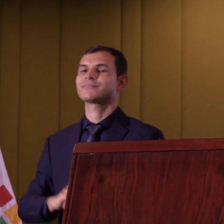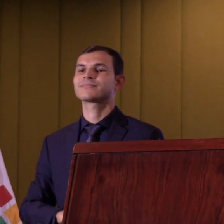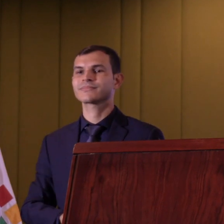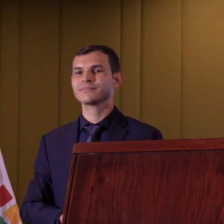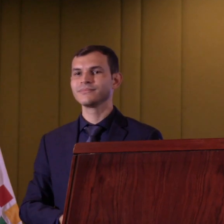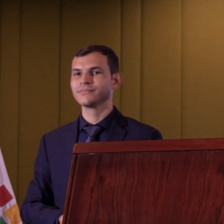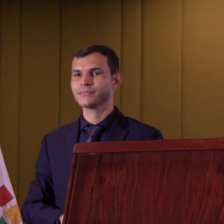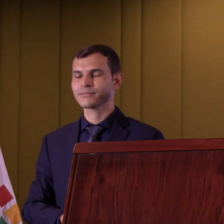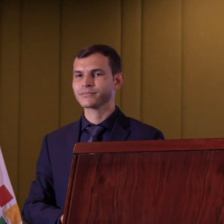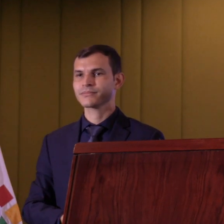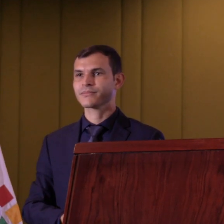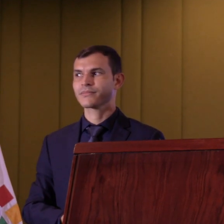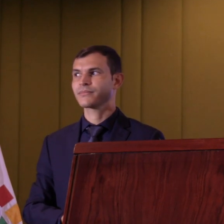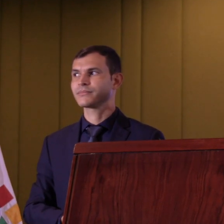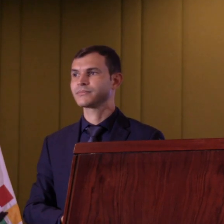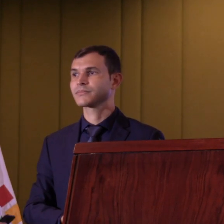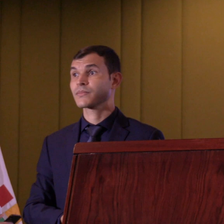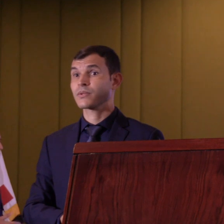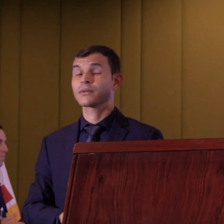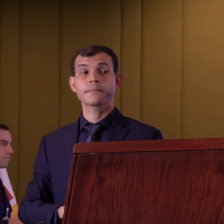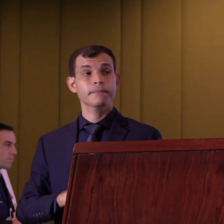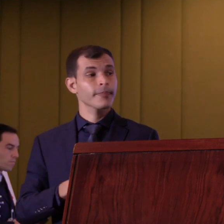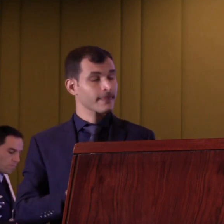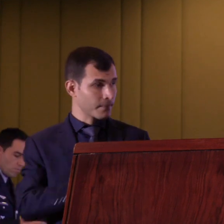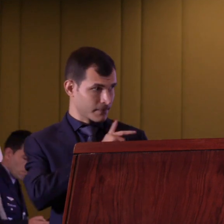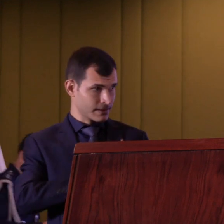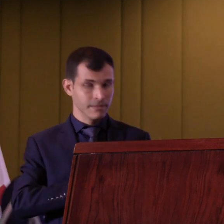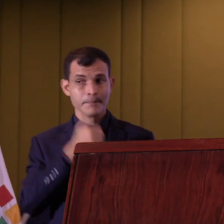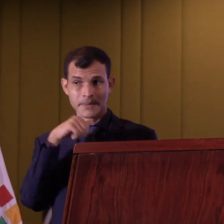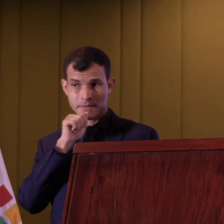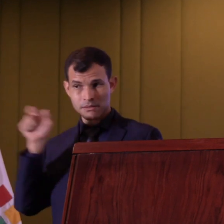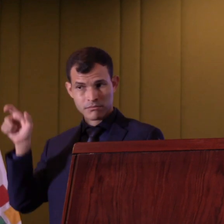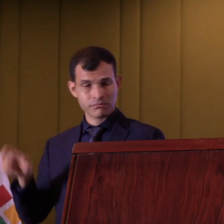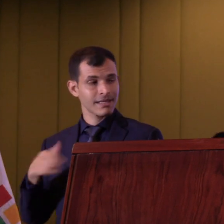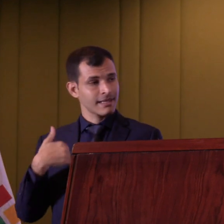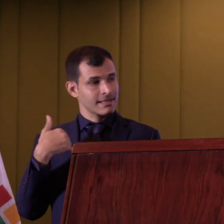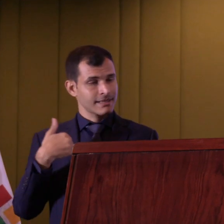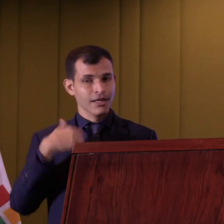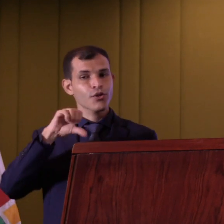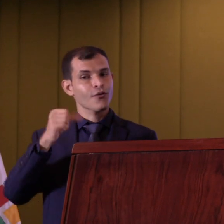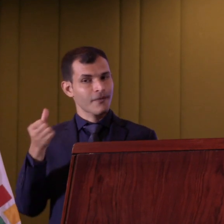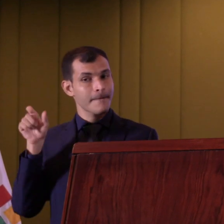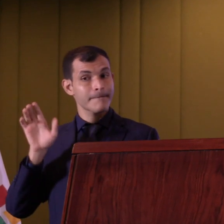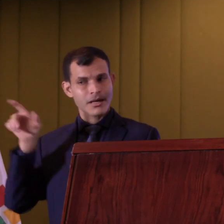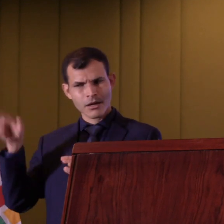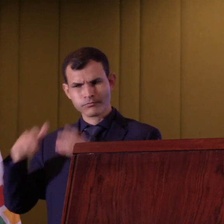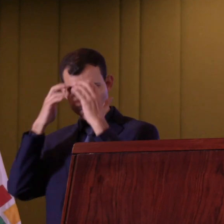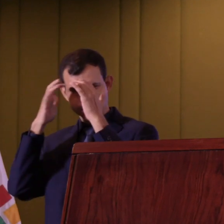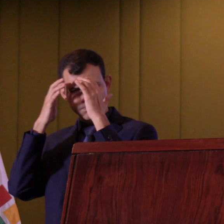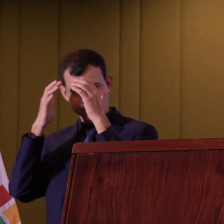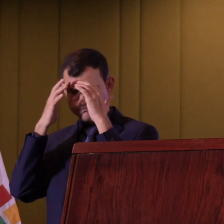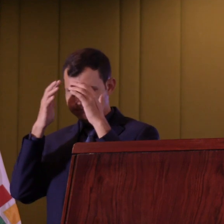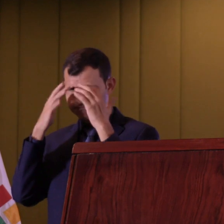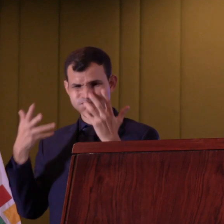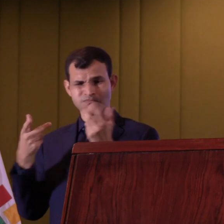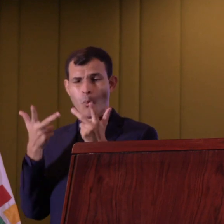Presidente, ela tem 96 anos, mas tem uma cabeça de criança, se eu tenho a certeza. A